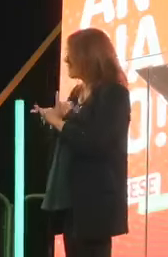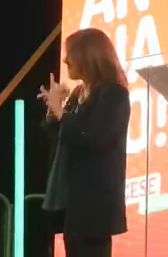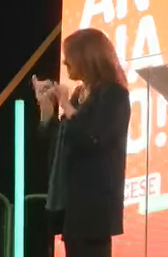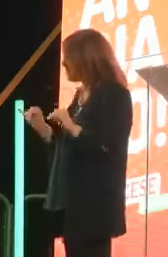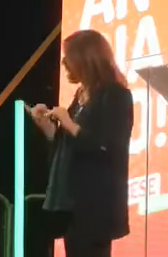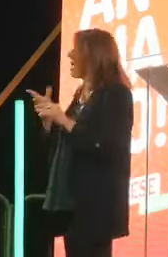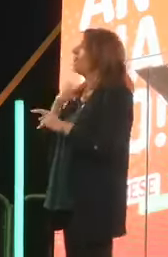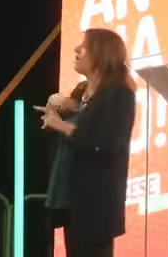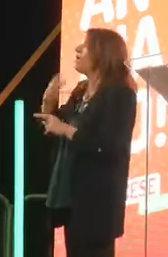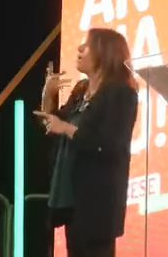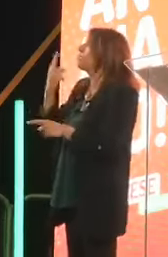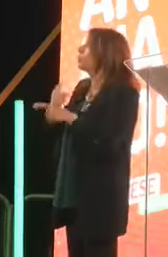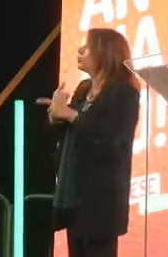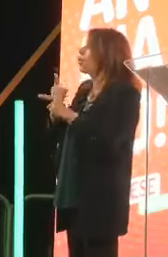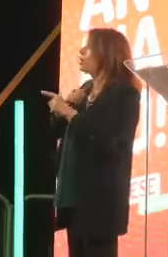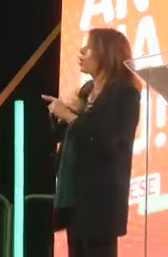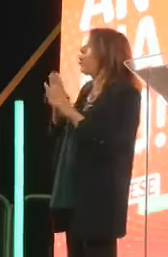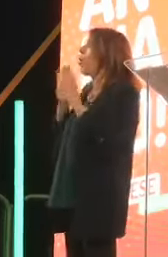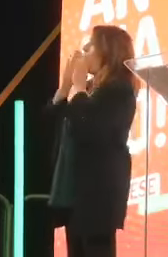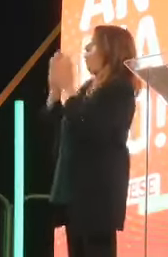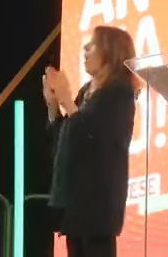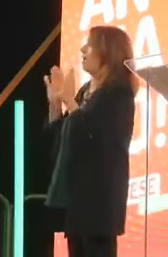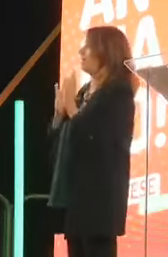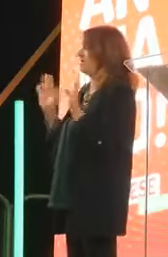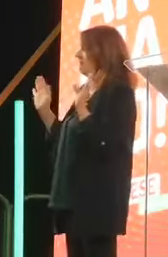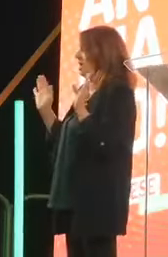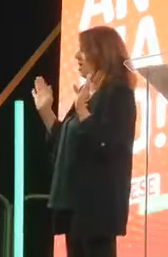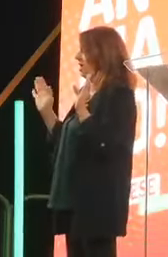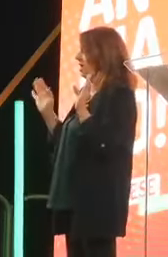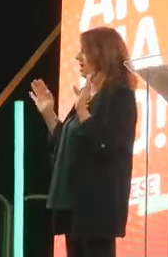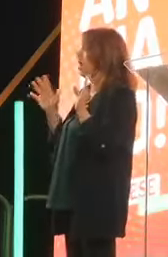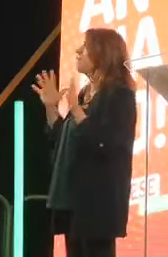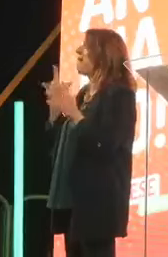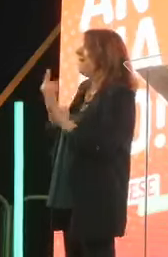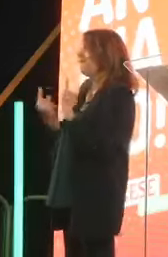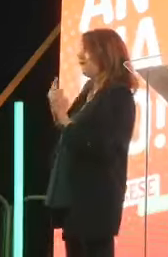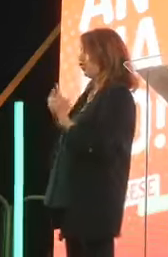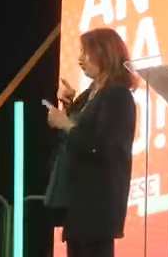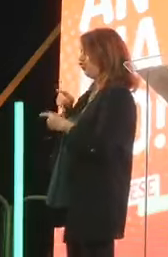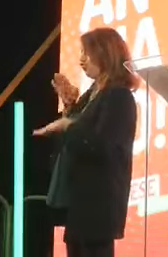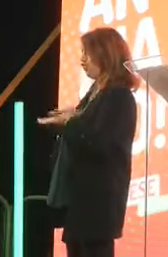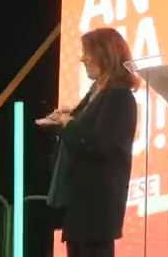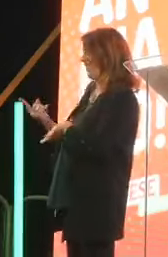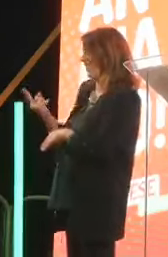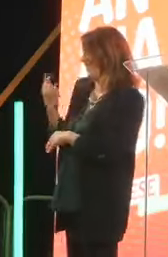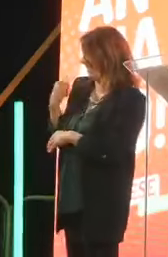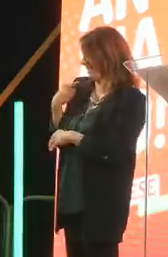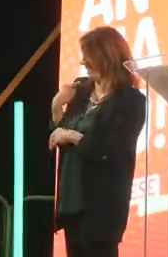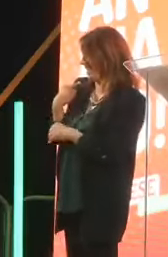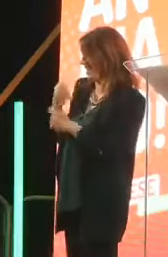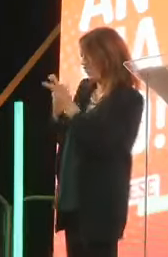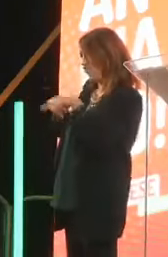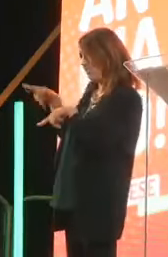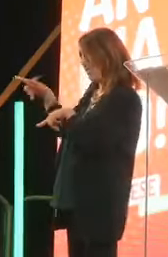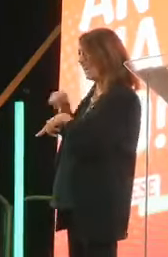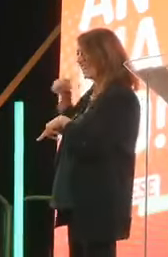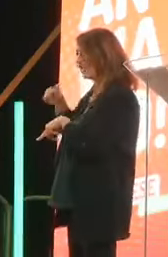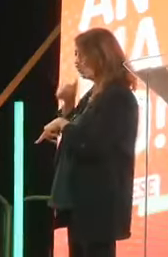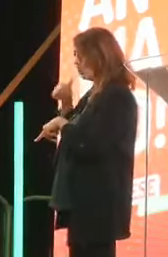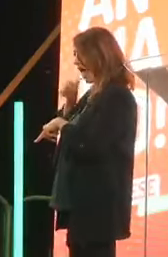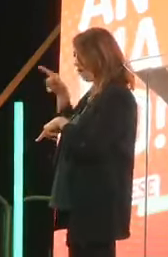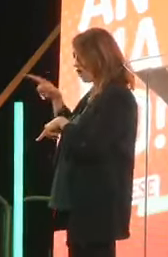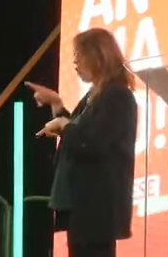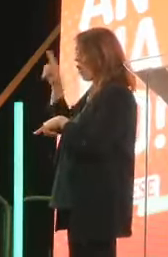di alzare il livello di guardia. La vicenda di ieri di Triggiano e le inchieste di